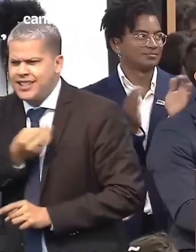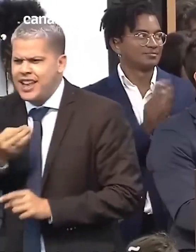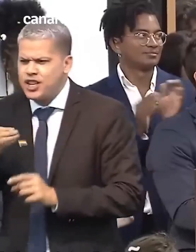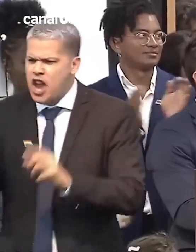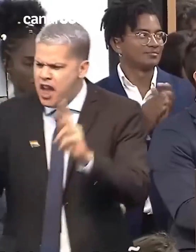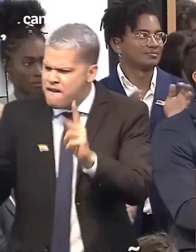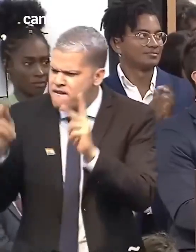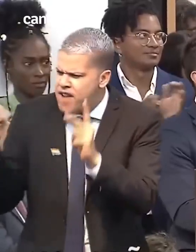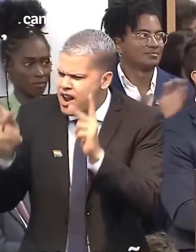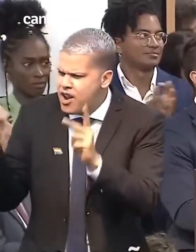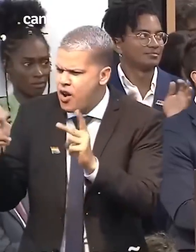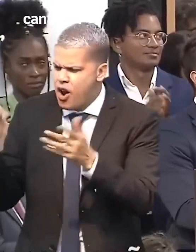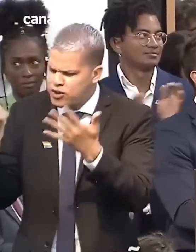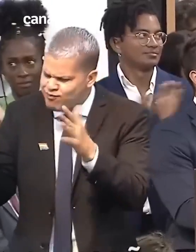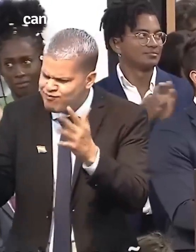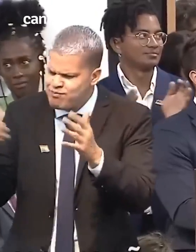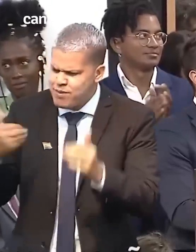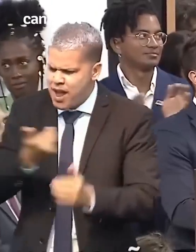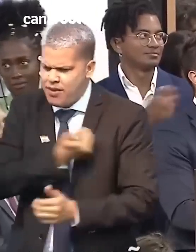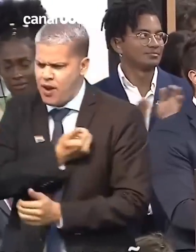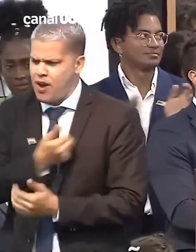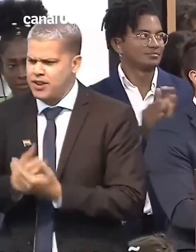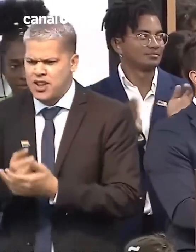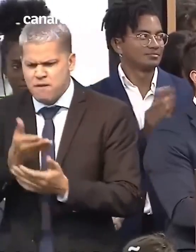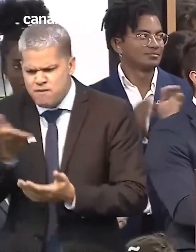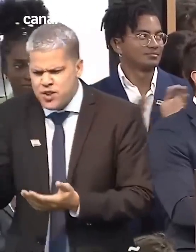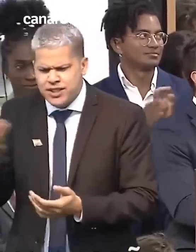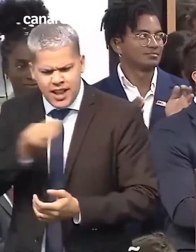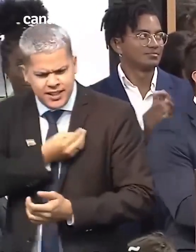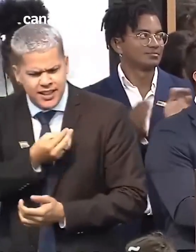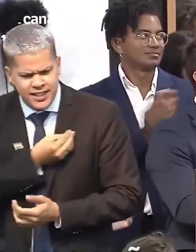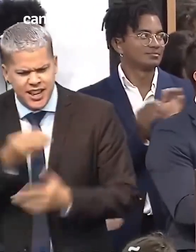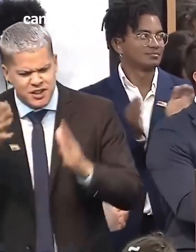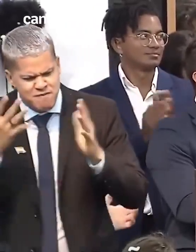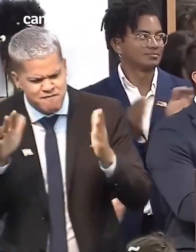não binárias, vocês existem e são valiosos para nós.